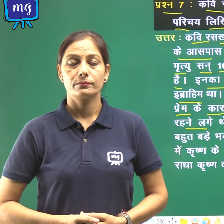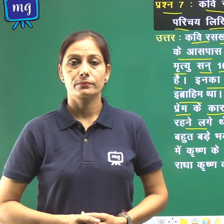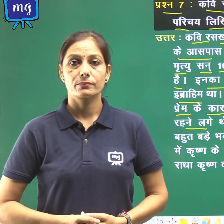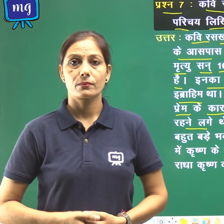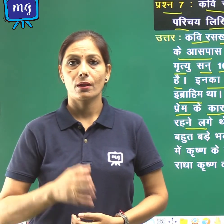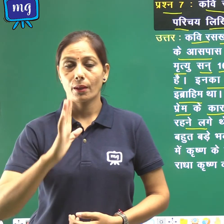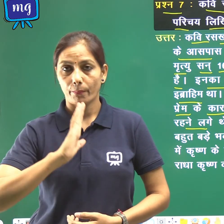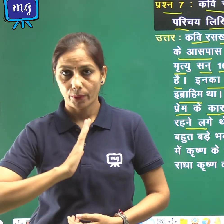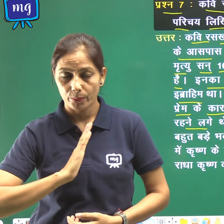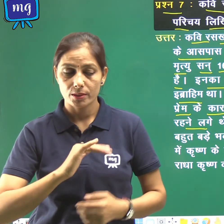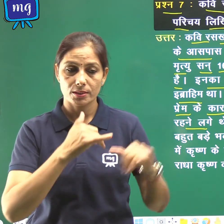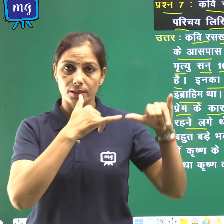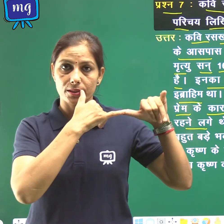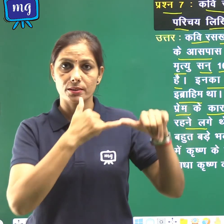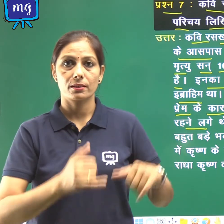भगवान श्री कृष्ण के